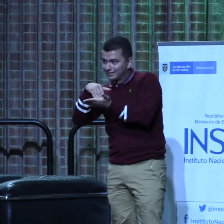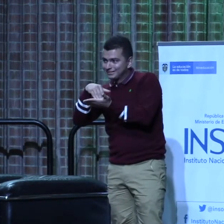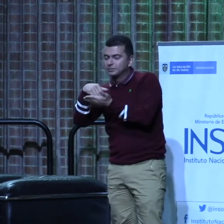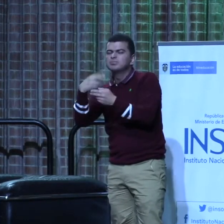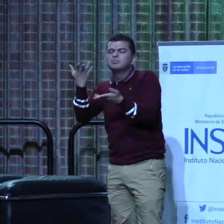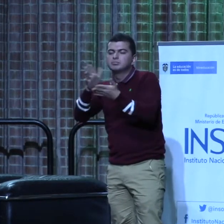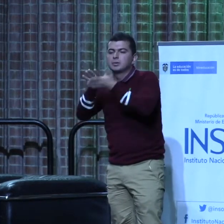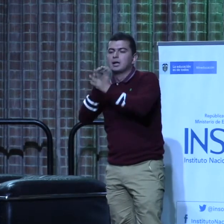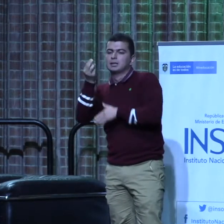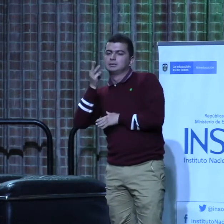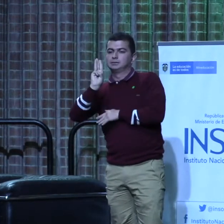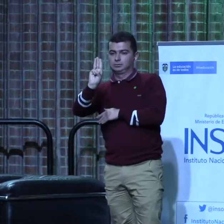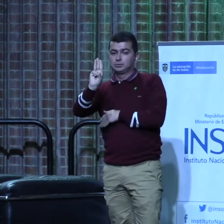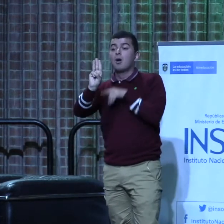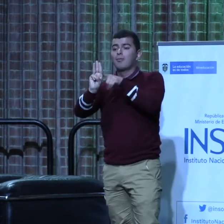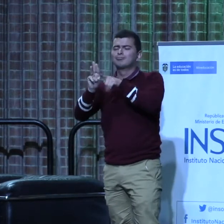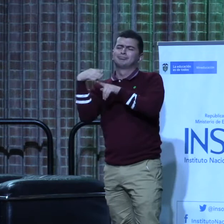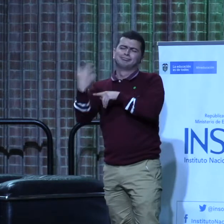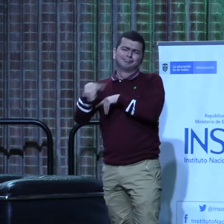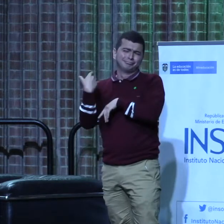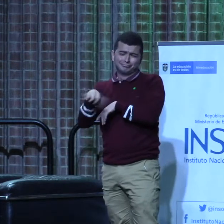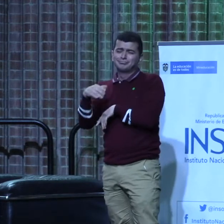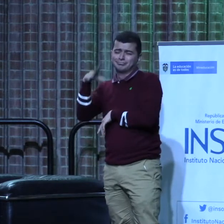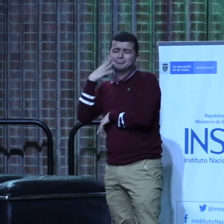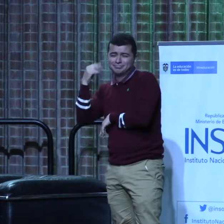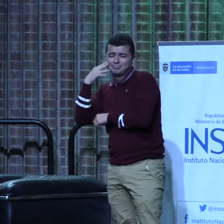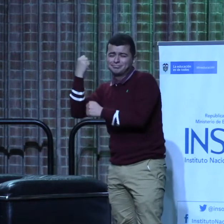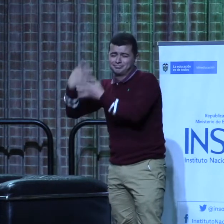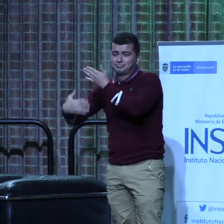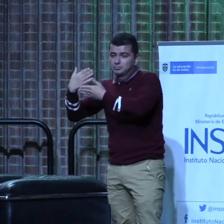Y también teniendo en cuenta la estrategia entre pares.